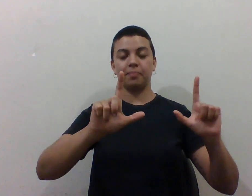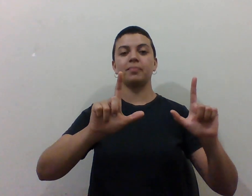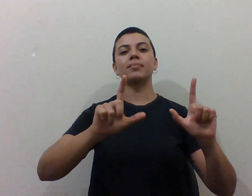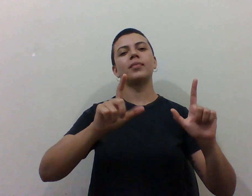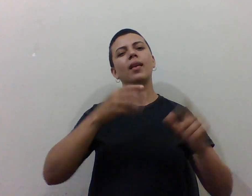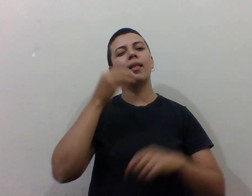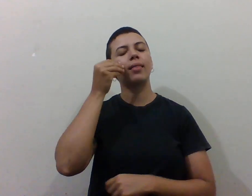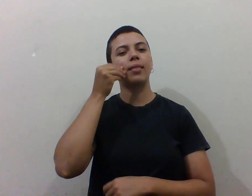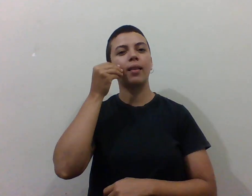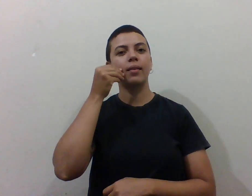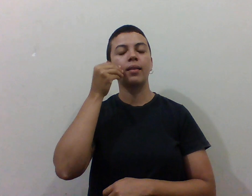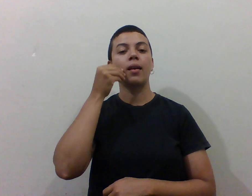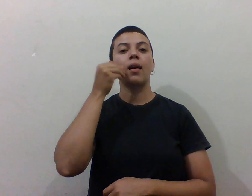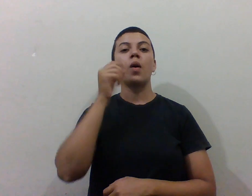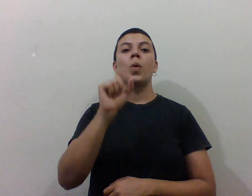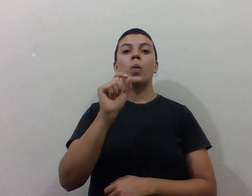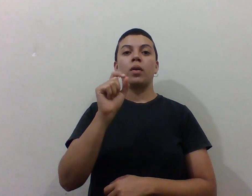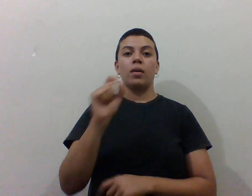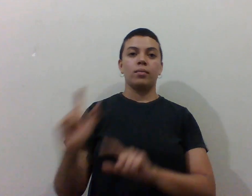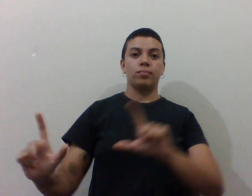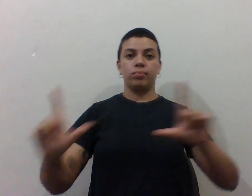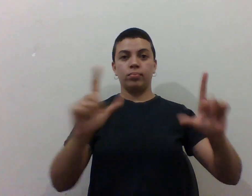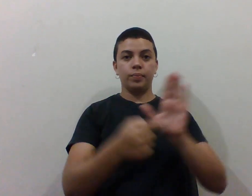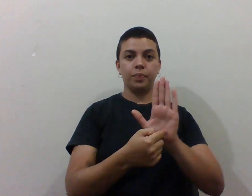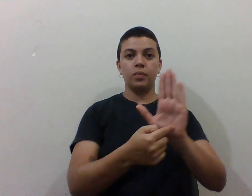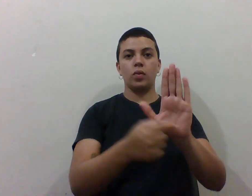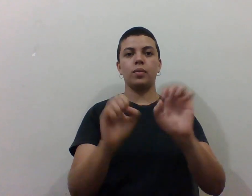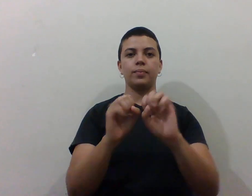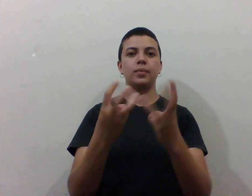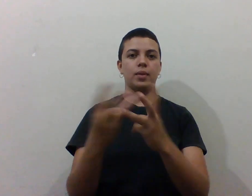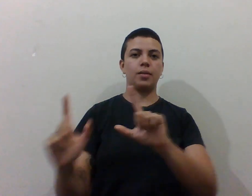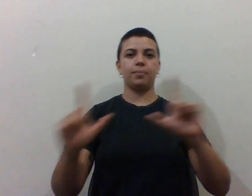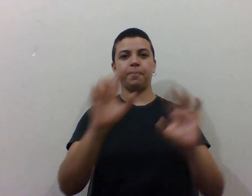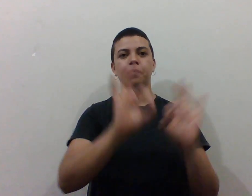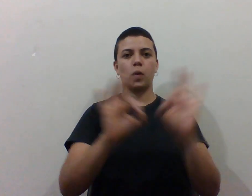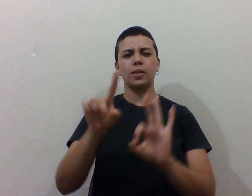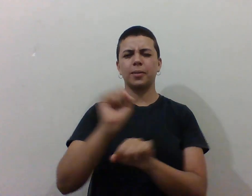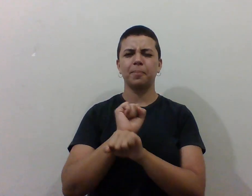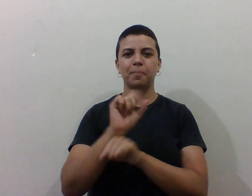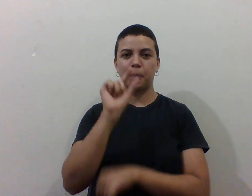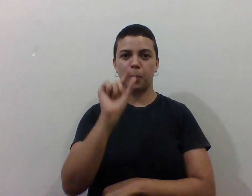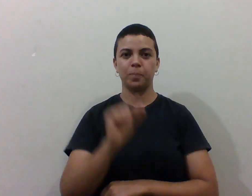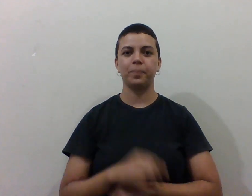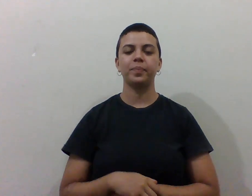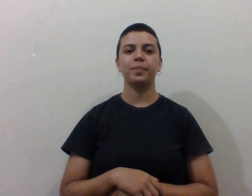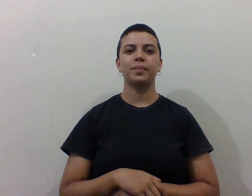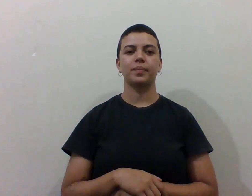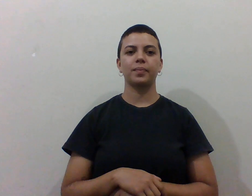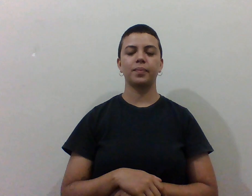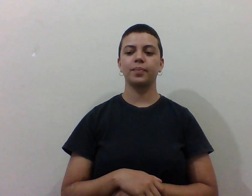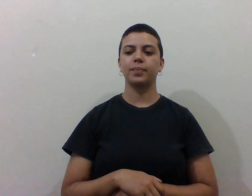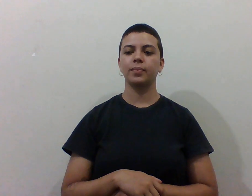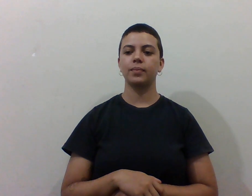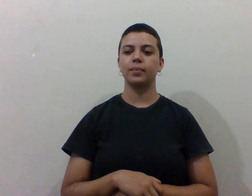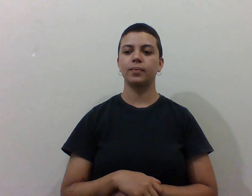a projeção dos slides, Espera aí, se eu consigo. Sim, estou conseguindo, deu certo.